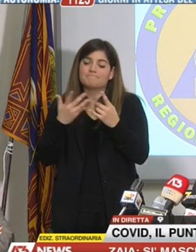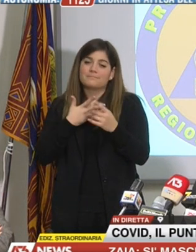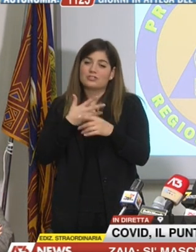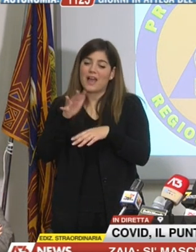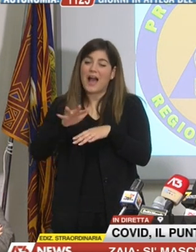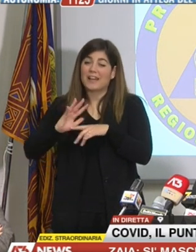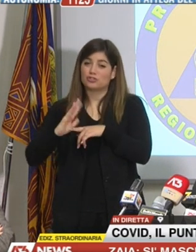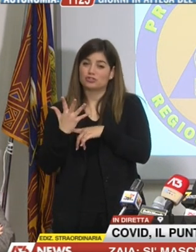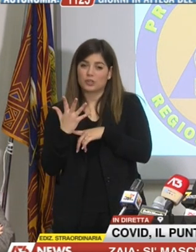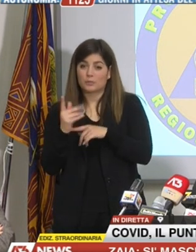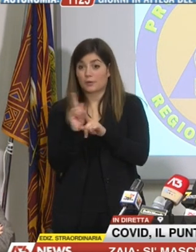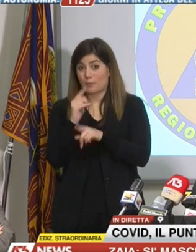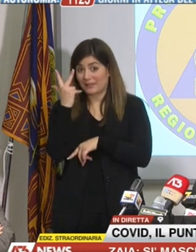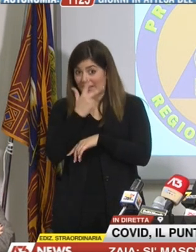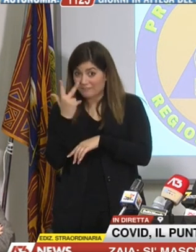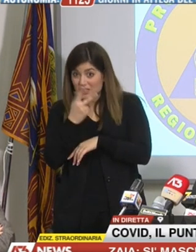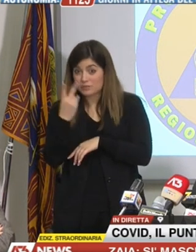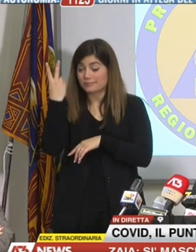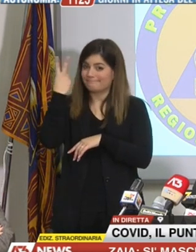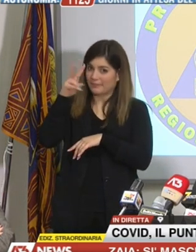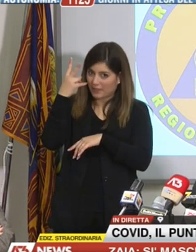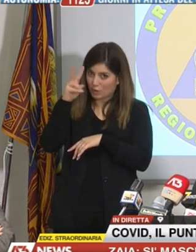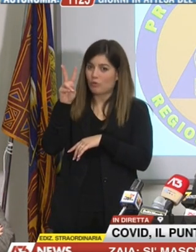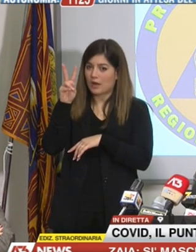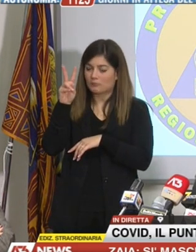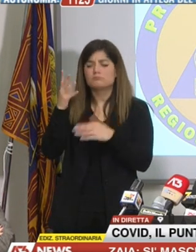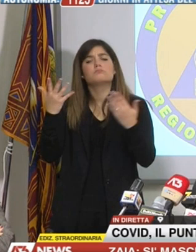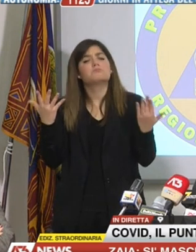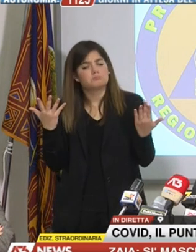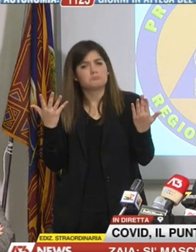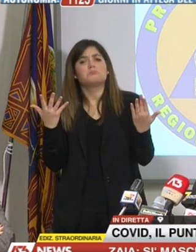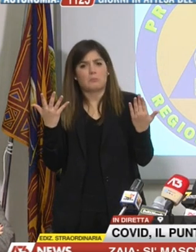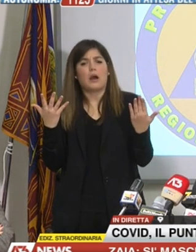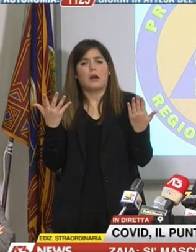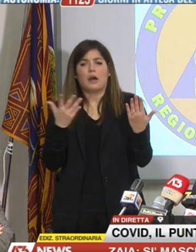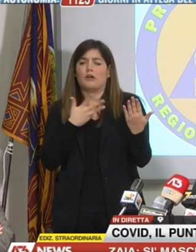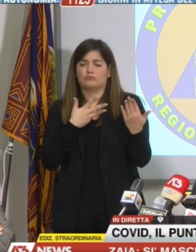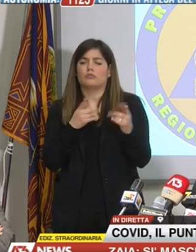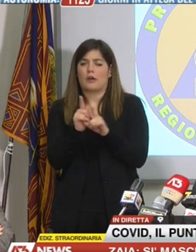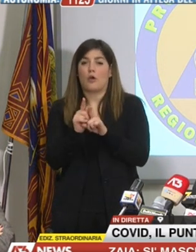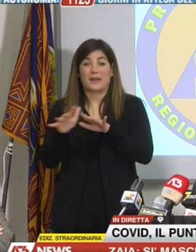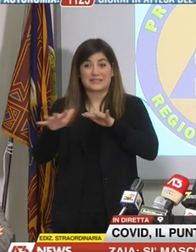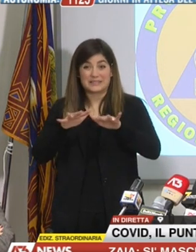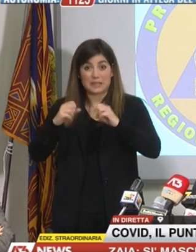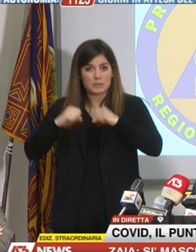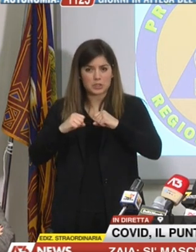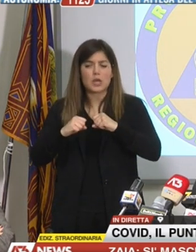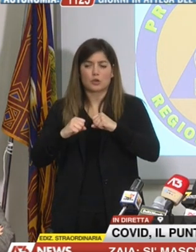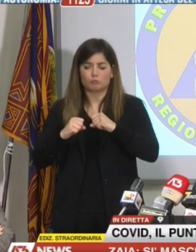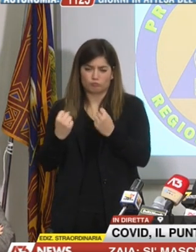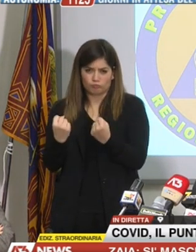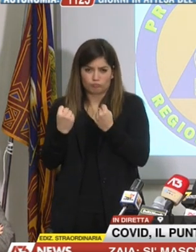ma non solo, Verona è un'altra, però comunque con una sostanziale tenuta del sistema, nel senso che per